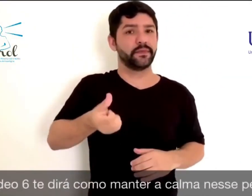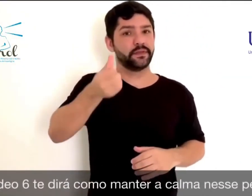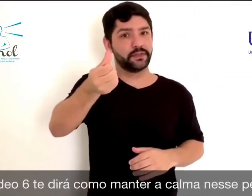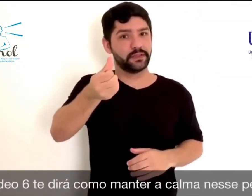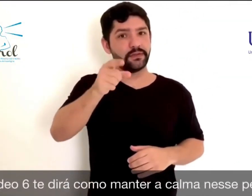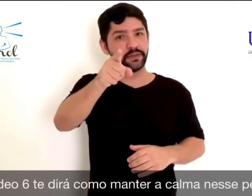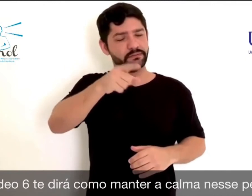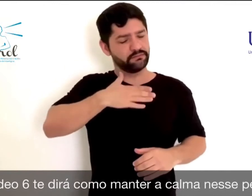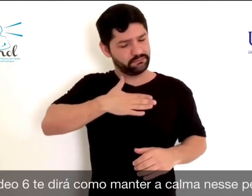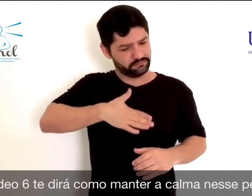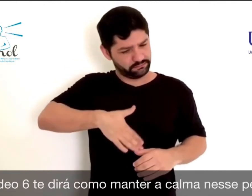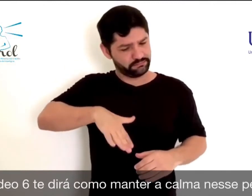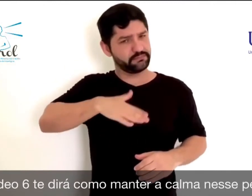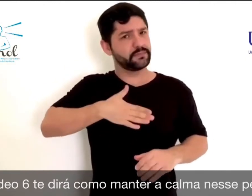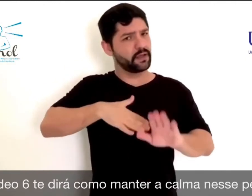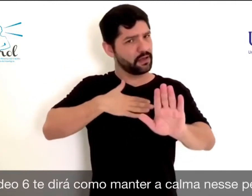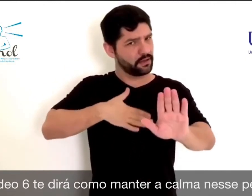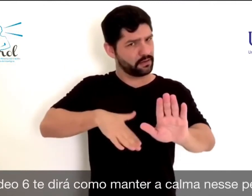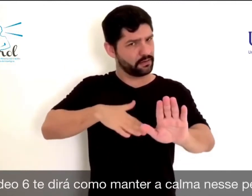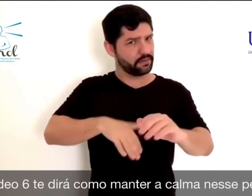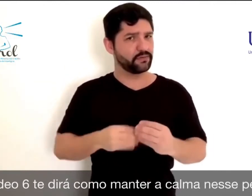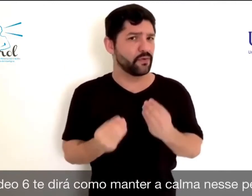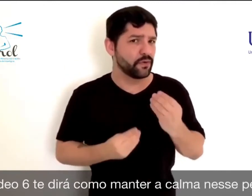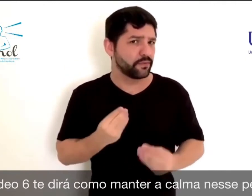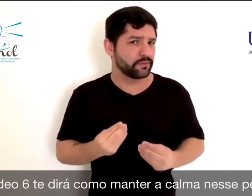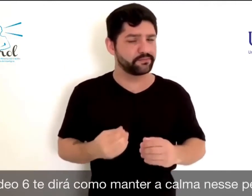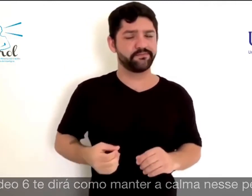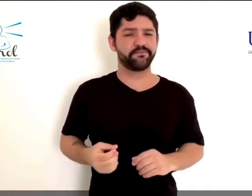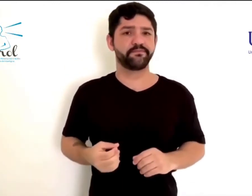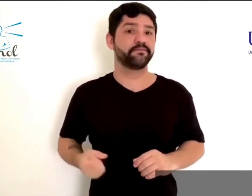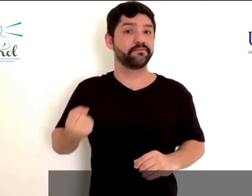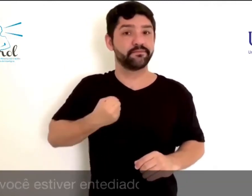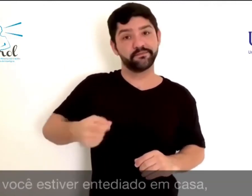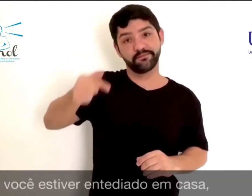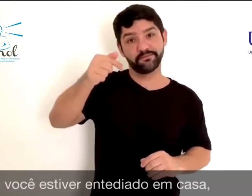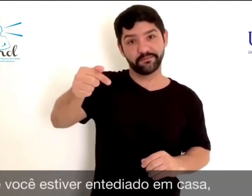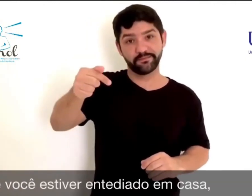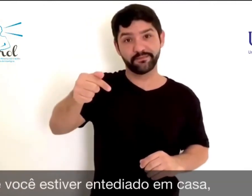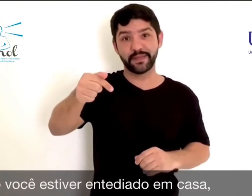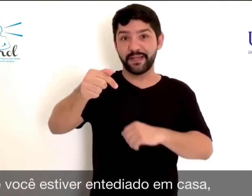O vídeo 6, te dirá como manter a calma nesse período. E se você estiver entediado em casa?